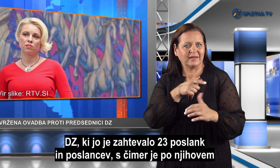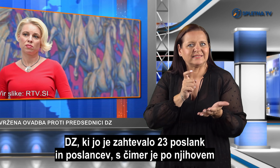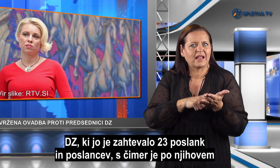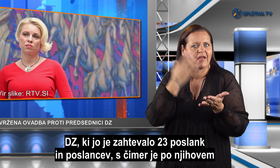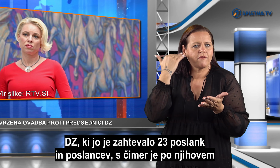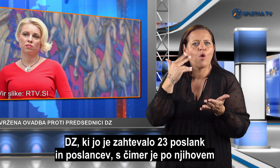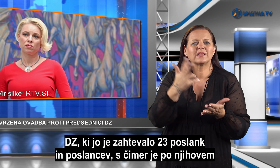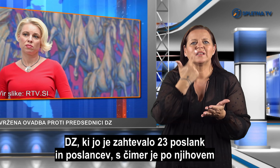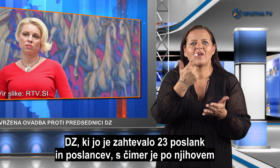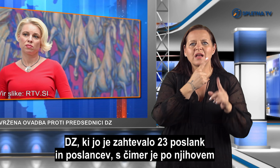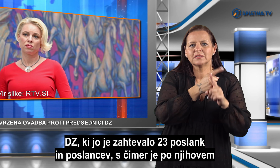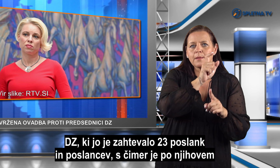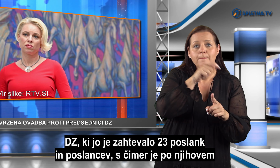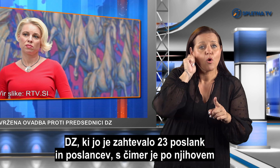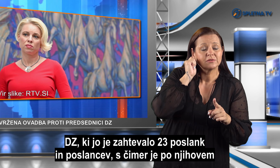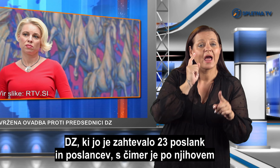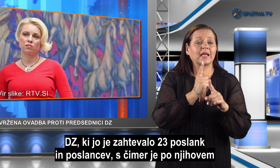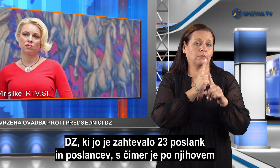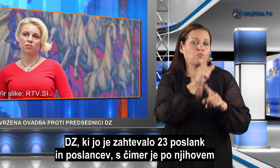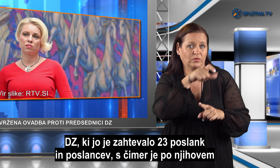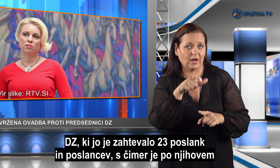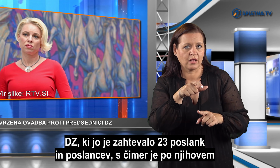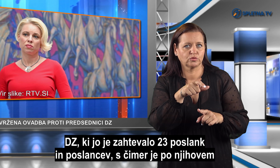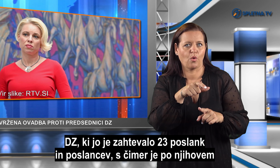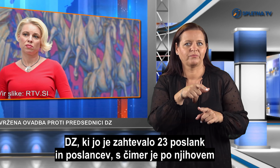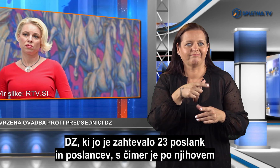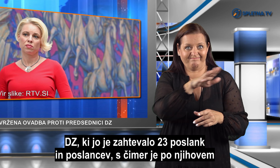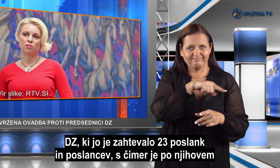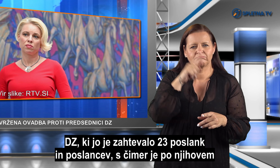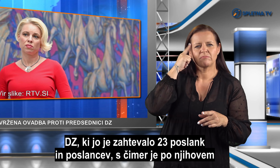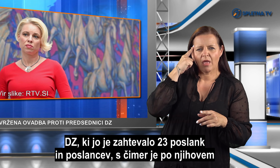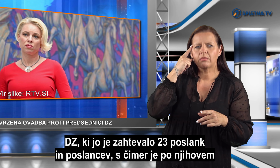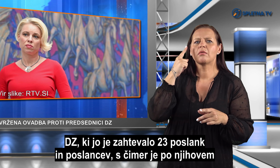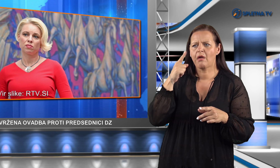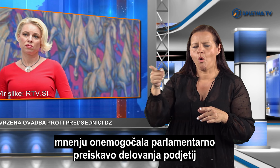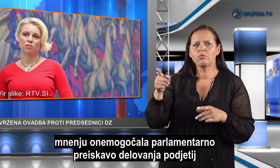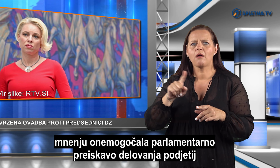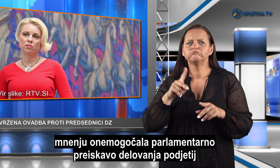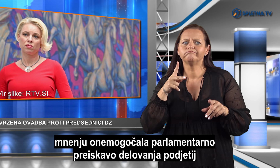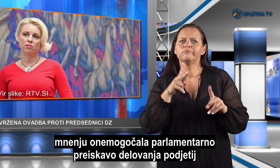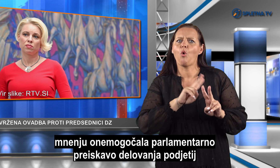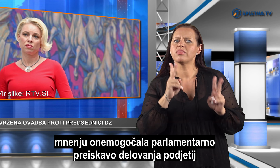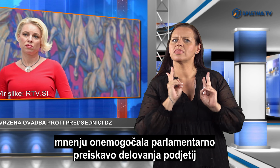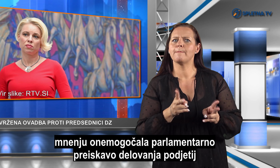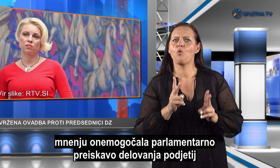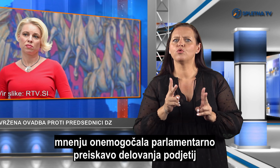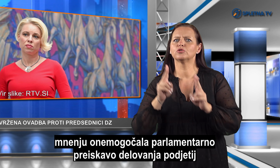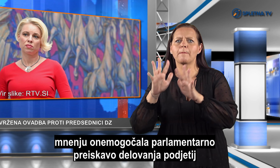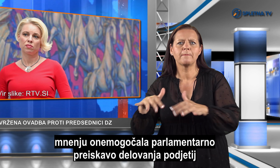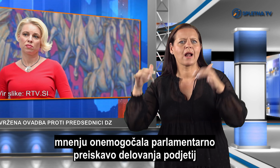zahtevalo 23 poslank in poslancev, s čimer je po njihovem mnenju onemogočala parlamentarno preiskavo